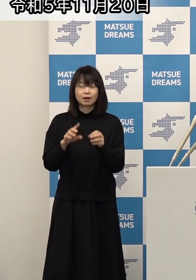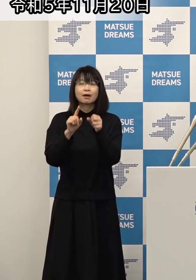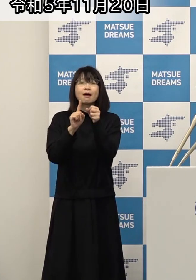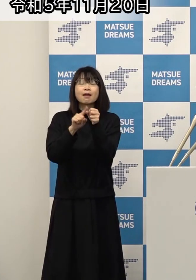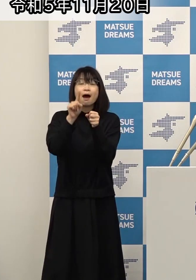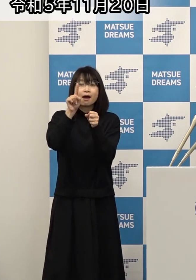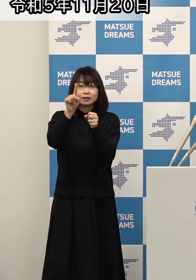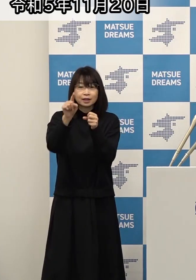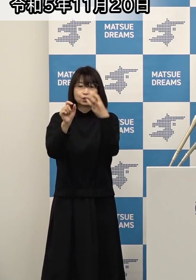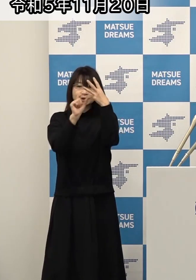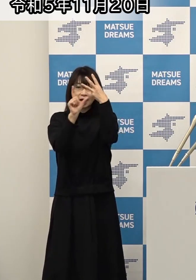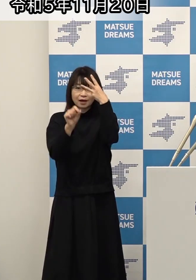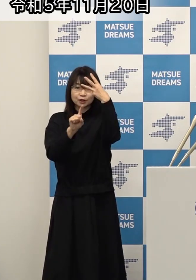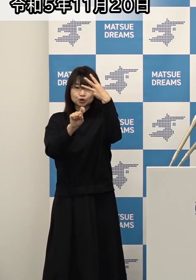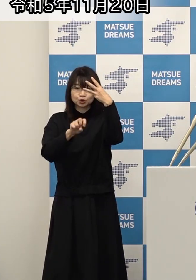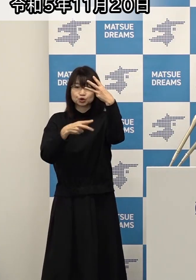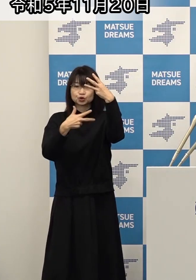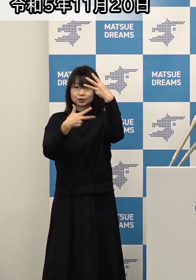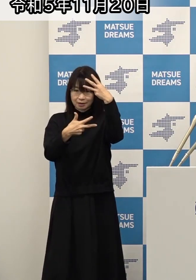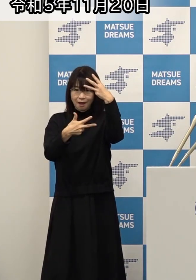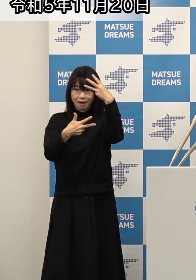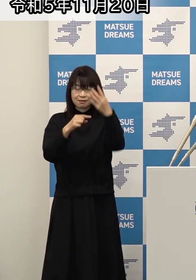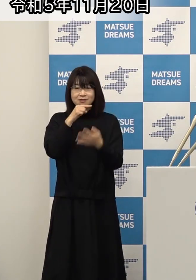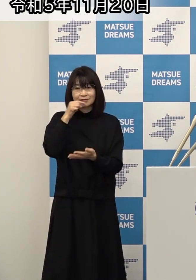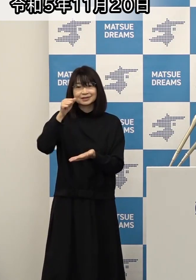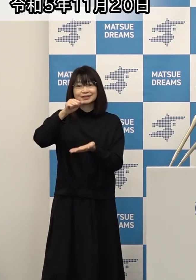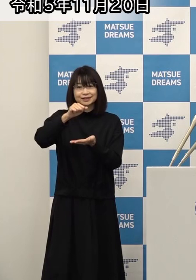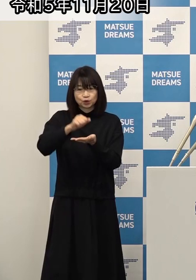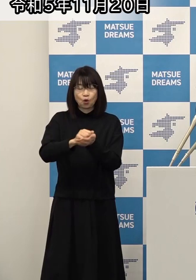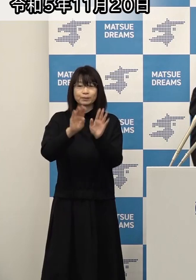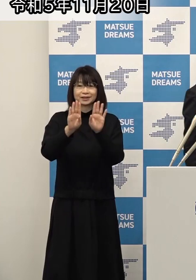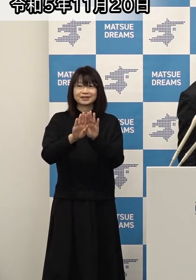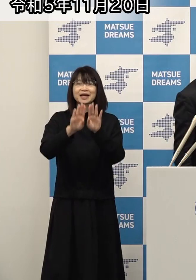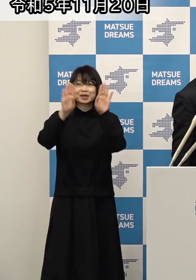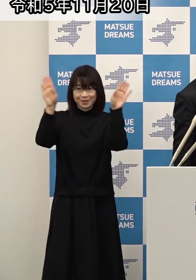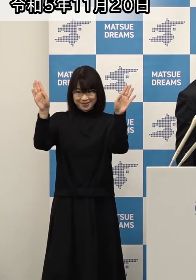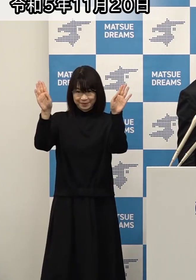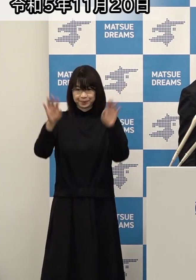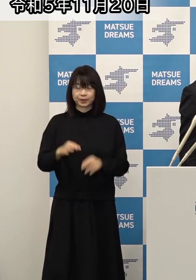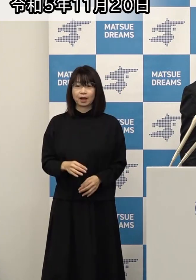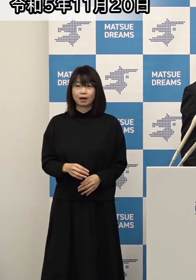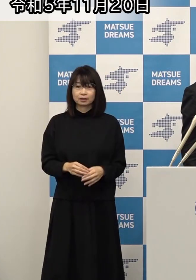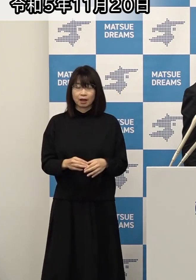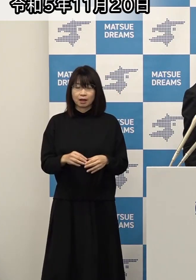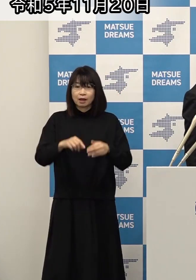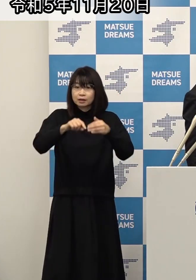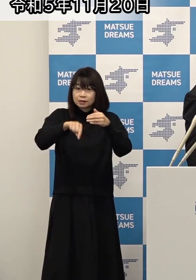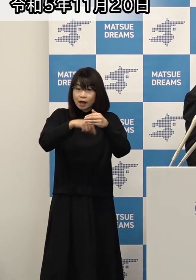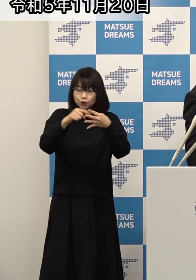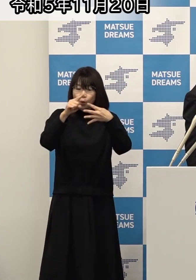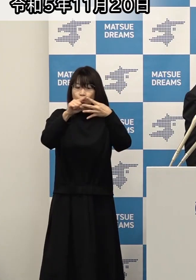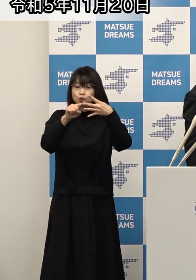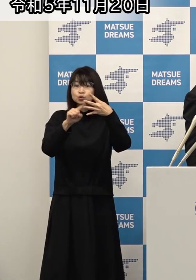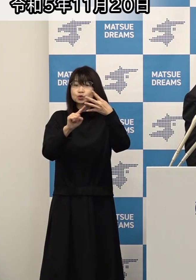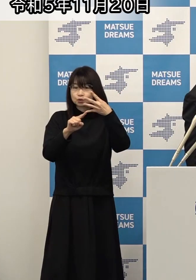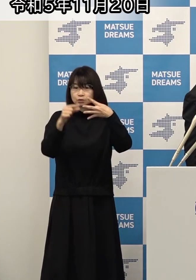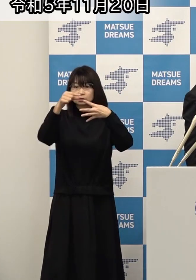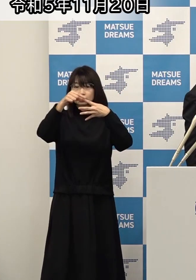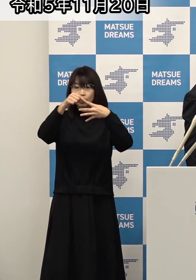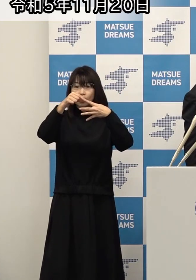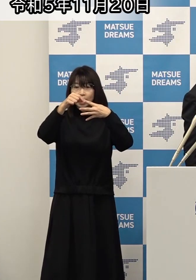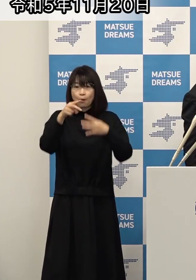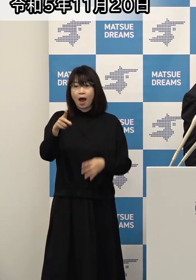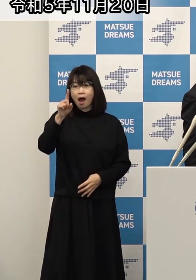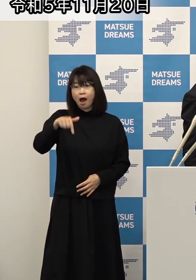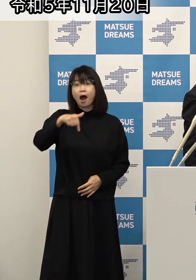月17日日曜日の開催の募集をさせていただきます。種目が4つございます。ハーフマラソン、こちらは